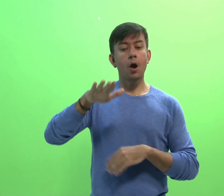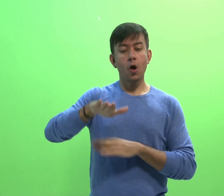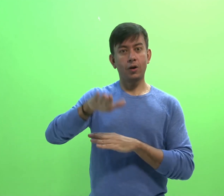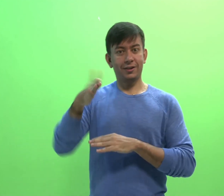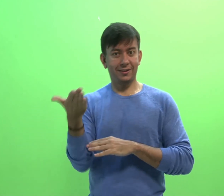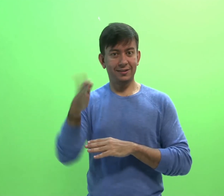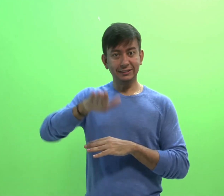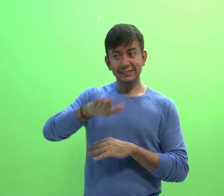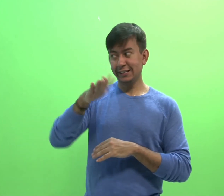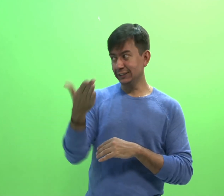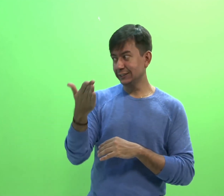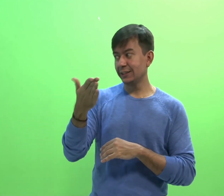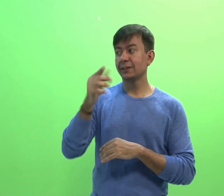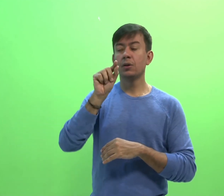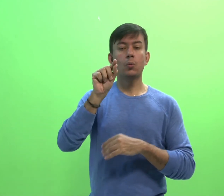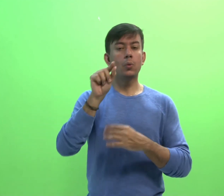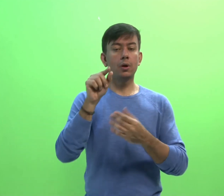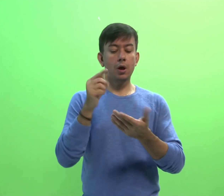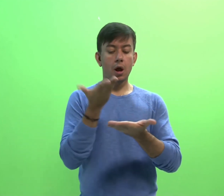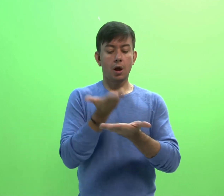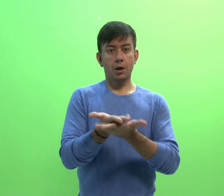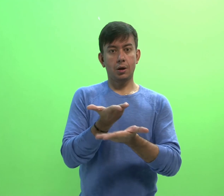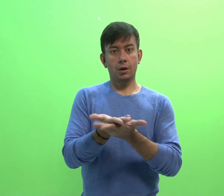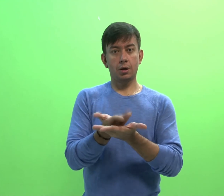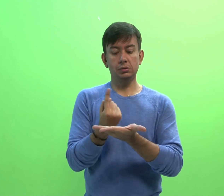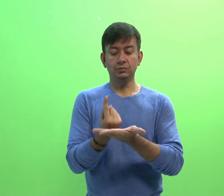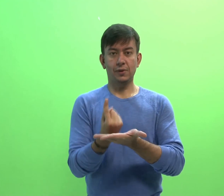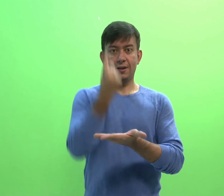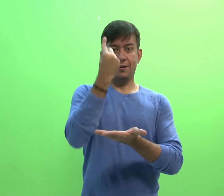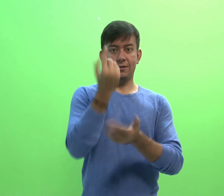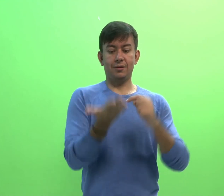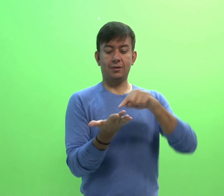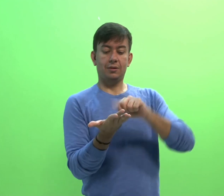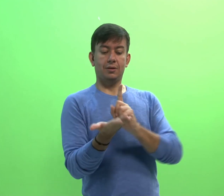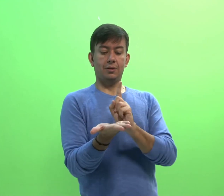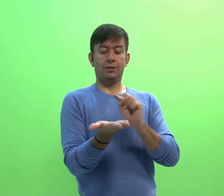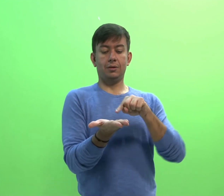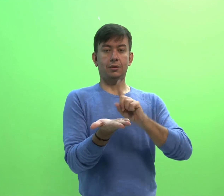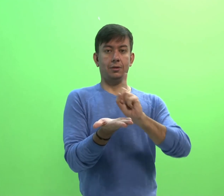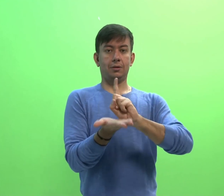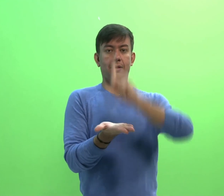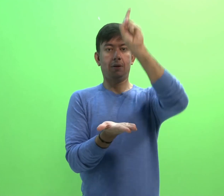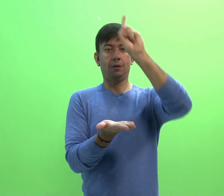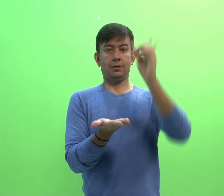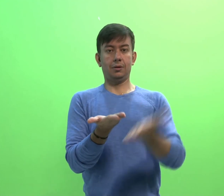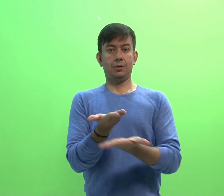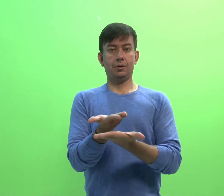Teremos a orientação. Mãos com palmo para cima.